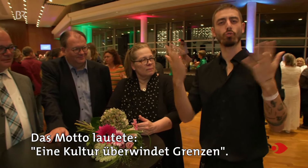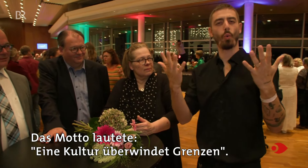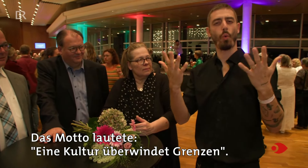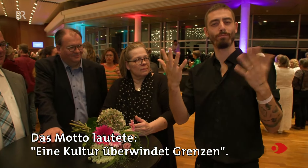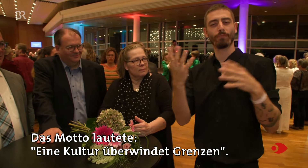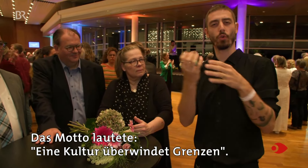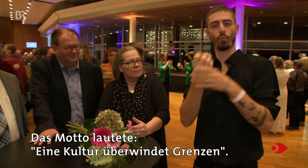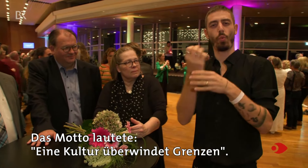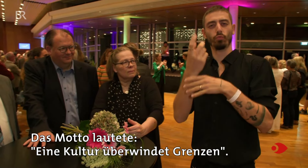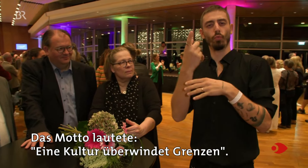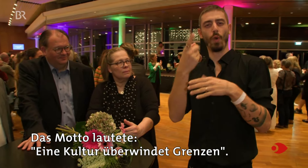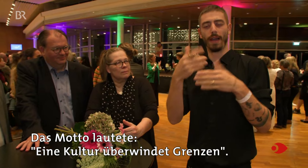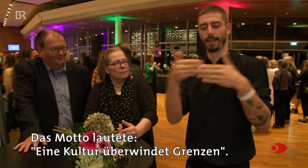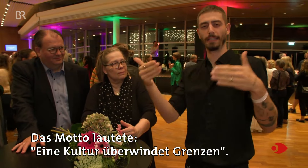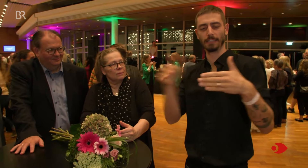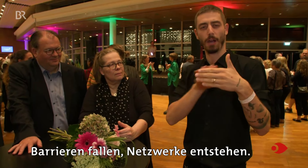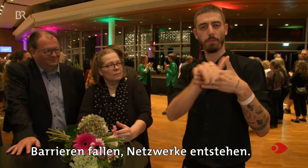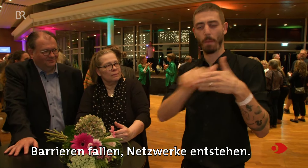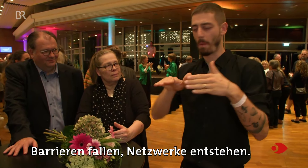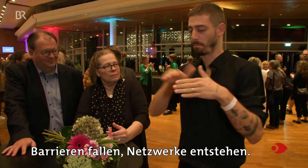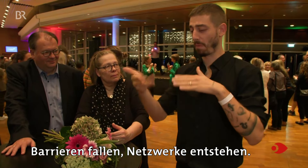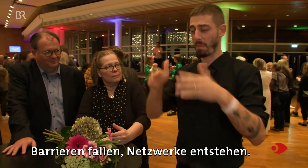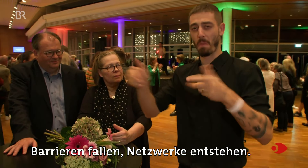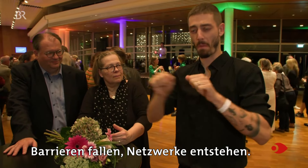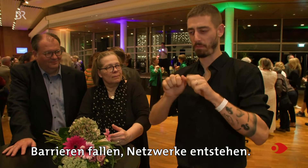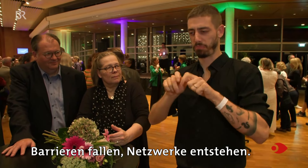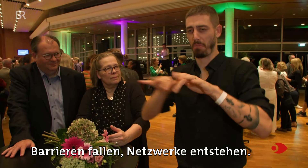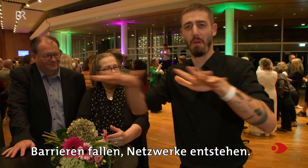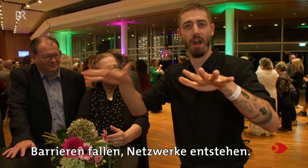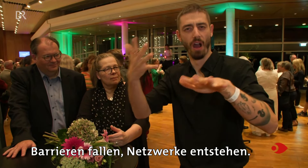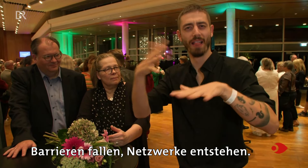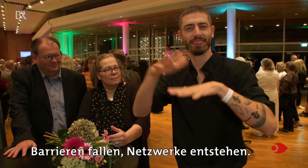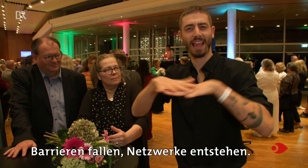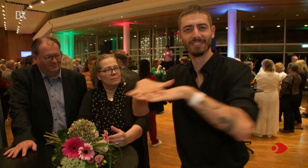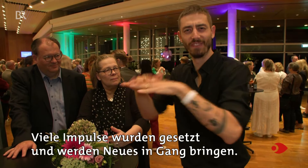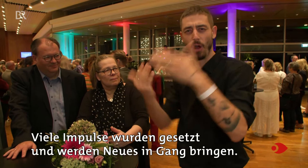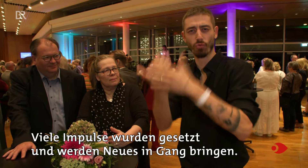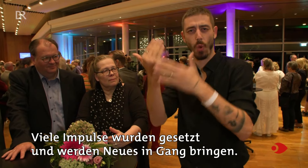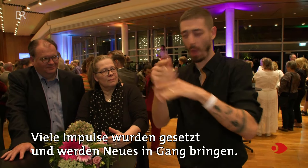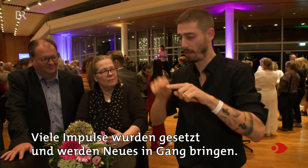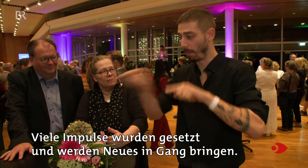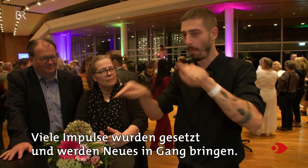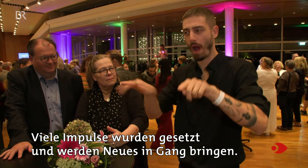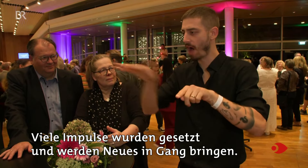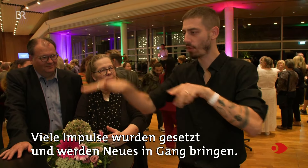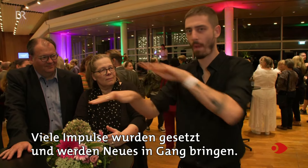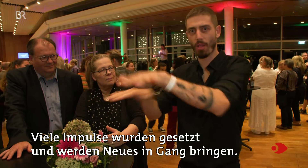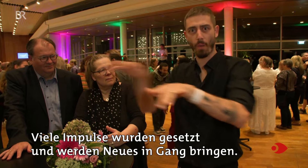lautete: Eine Kultur überwindet Grenzen. Barrieren fallen, Netzwerke entstehen, viele